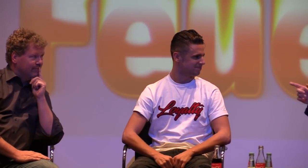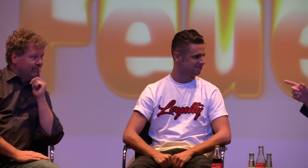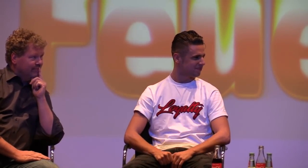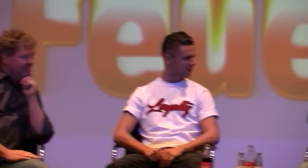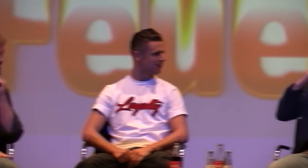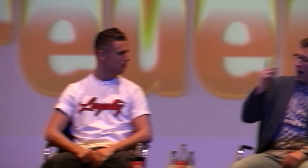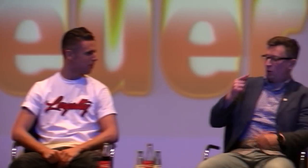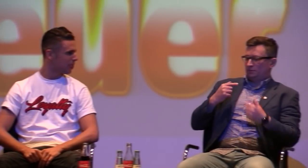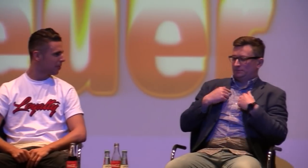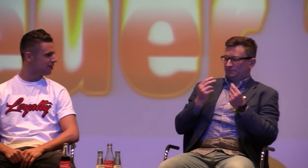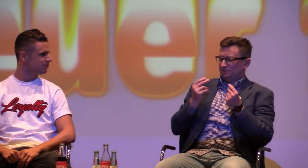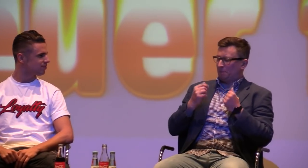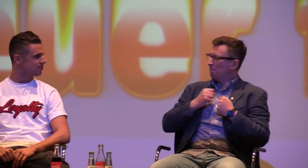in die Öffentlichkeit zu stellen.